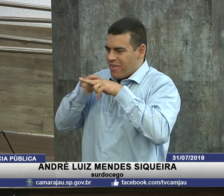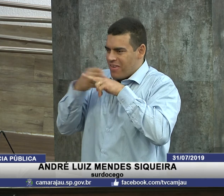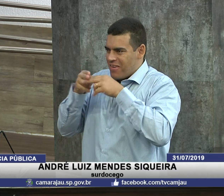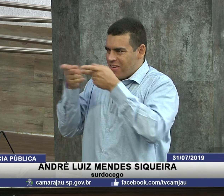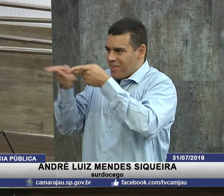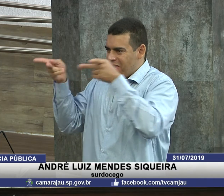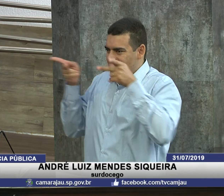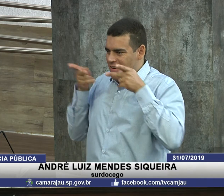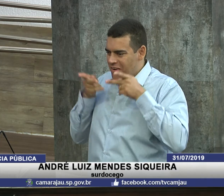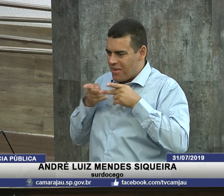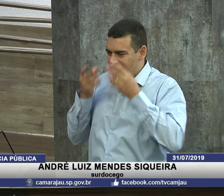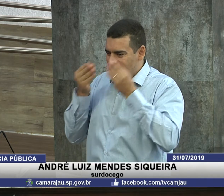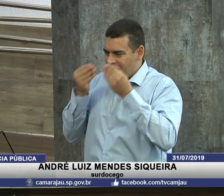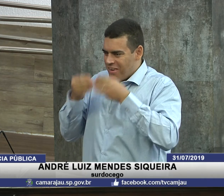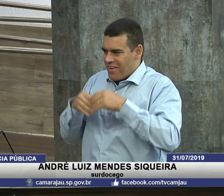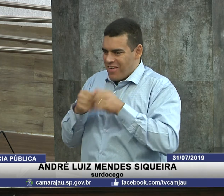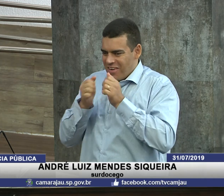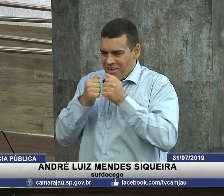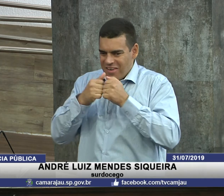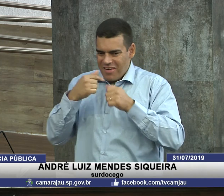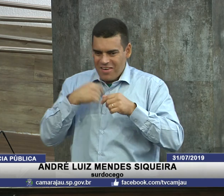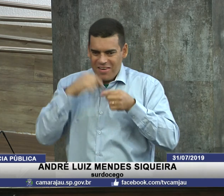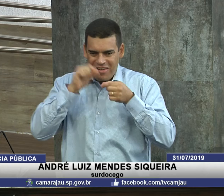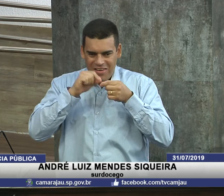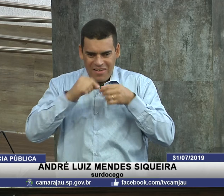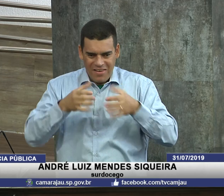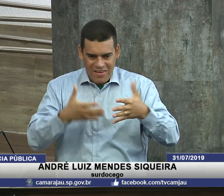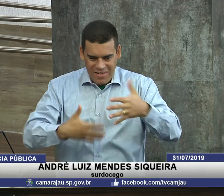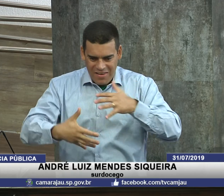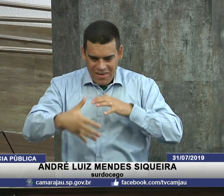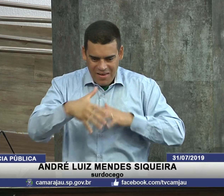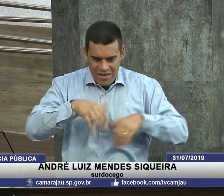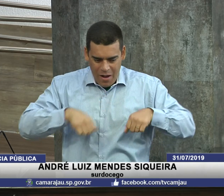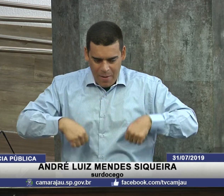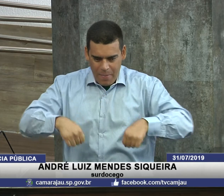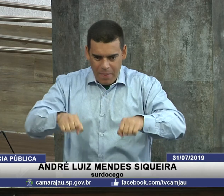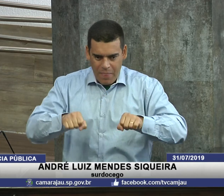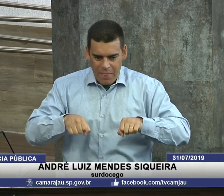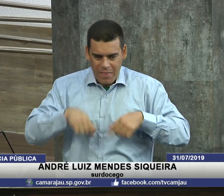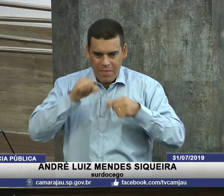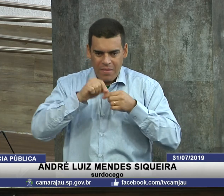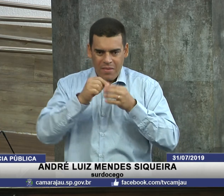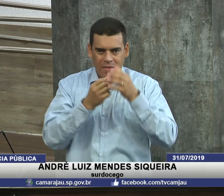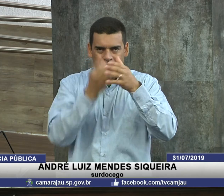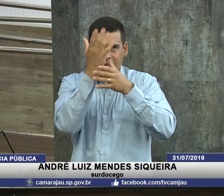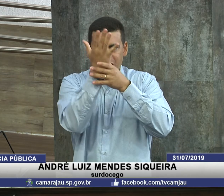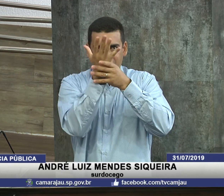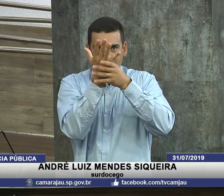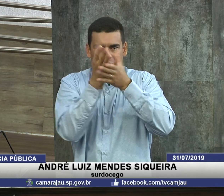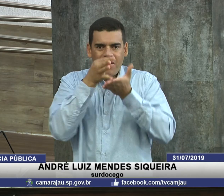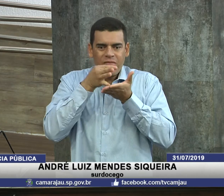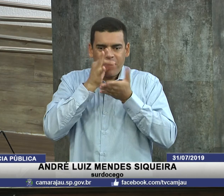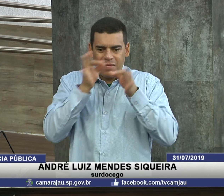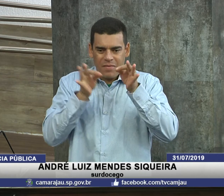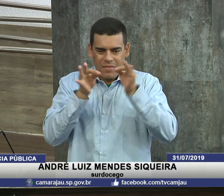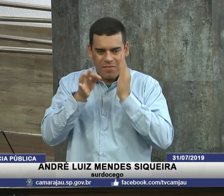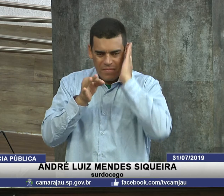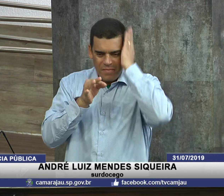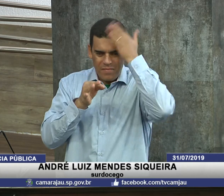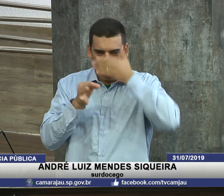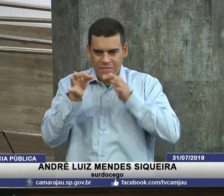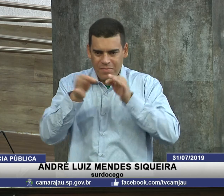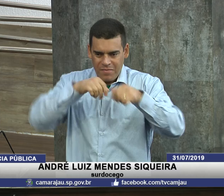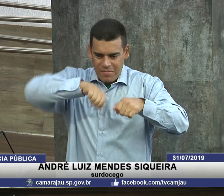ensino tudo que eu posso para ela, tudo que eu sei fazer, tudo que ela precisa aprender para a vida dela. Nós cozinhamos juntos,